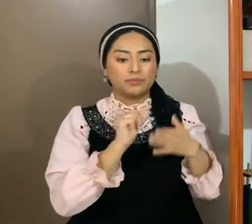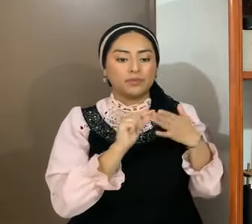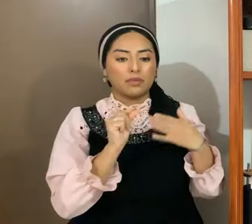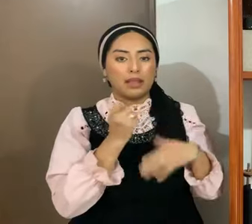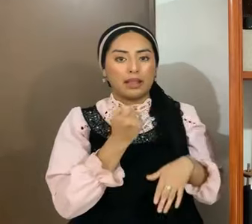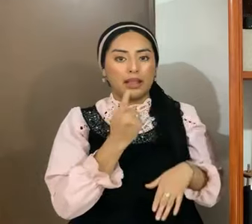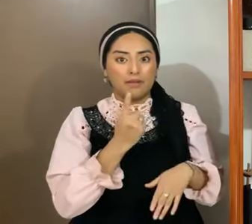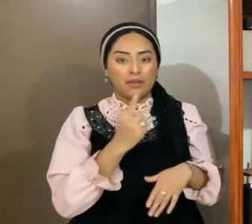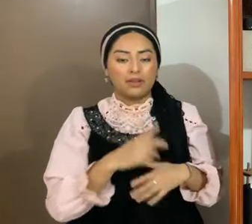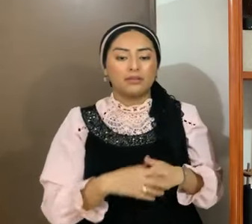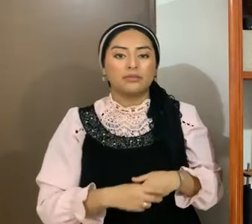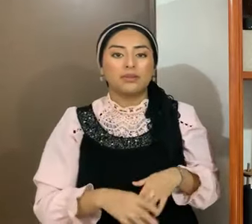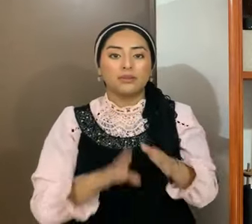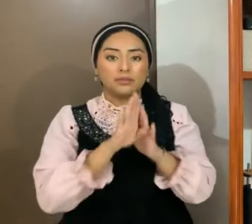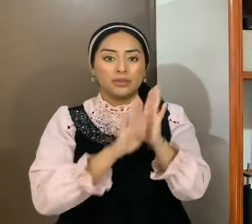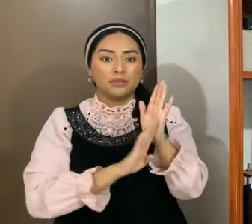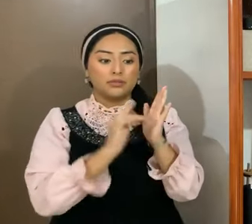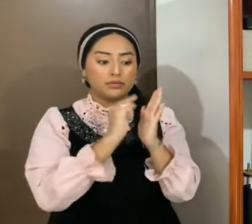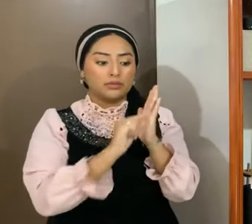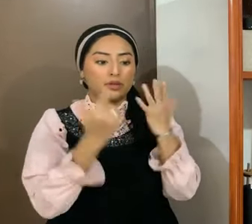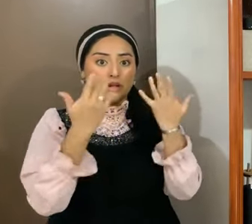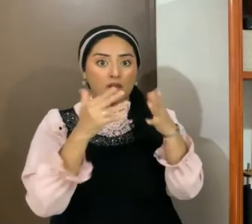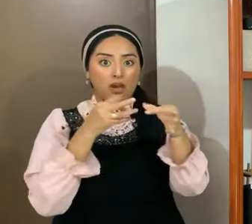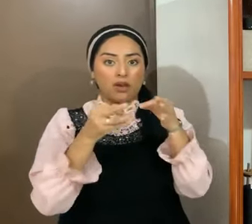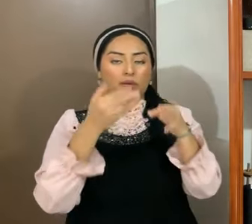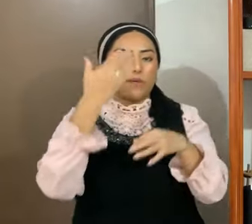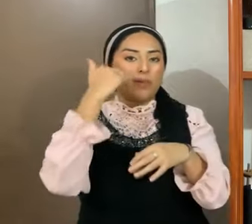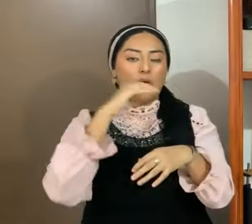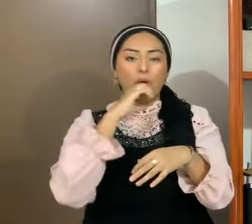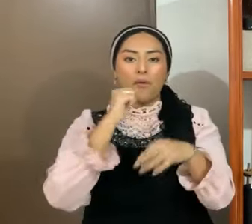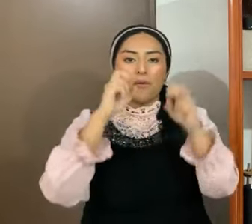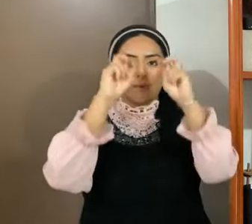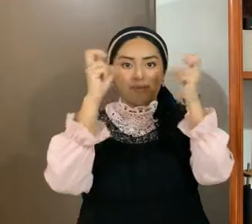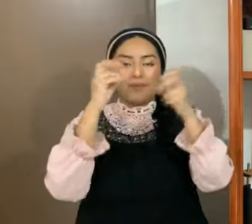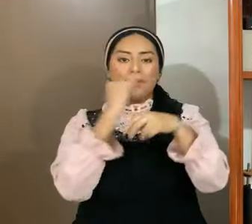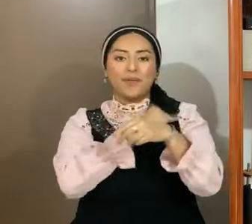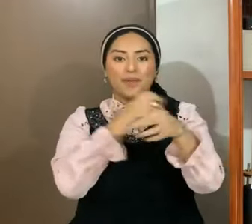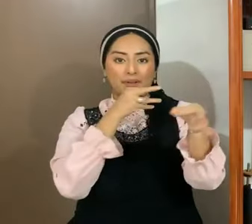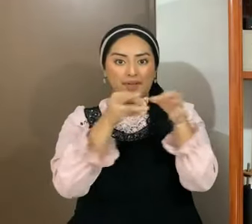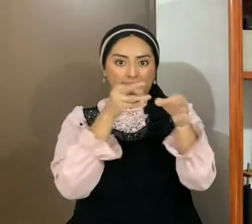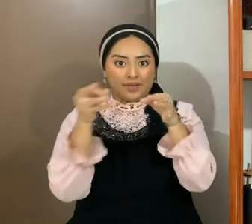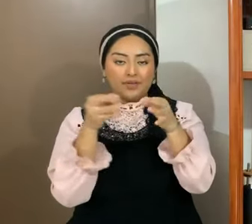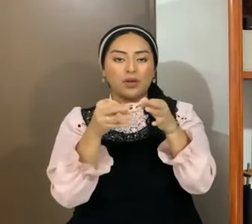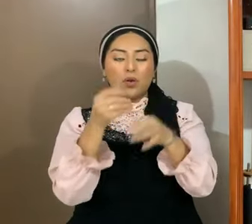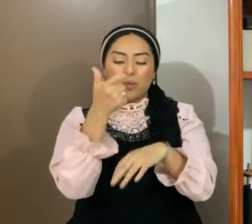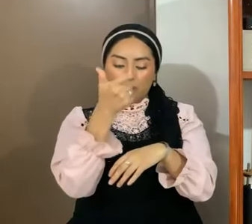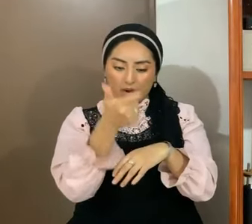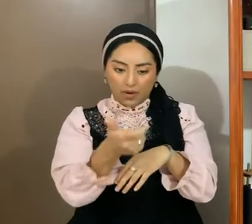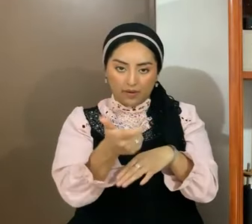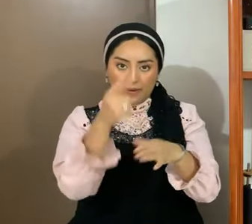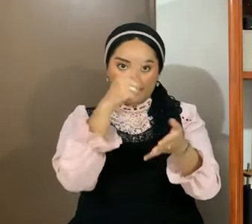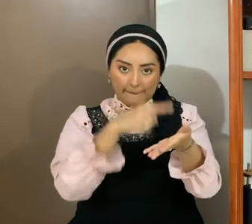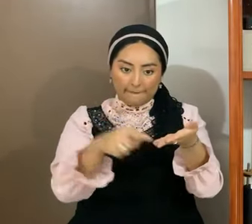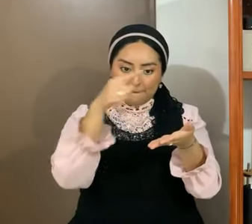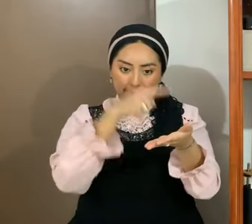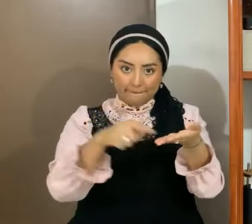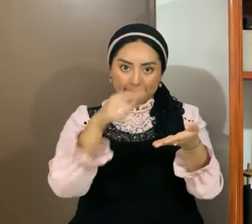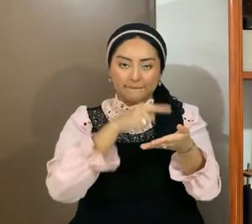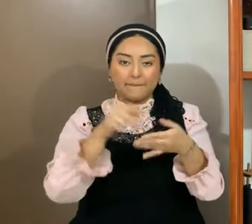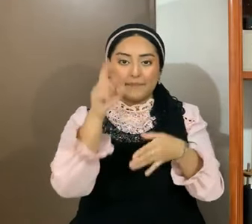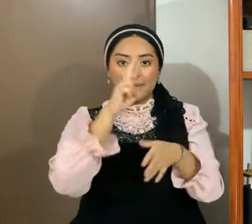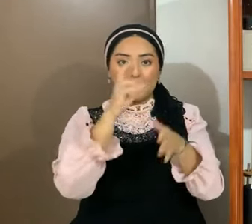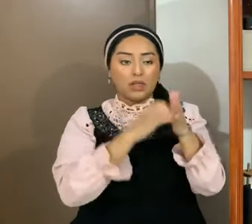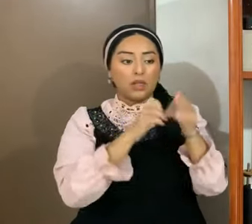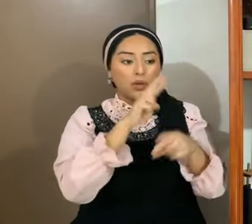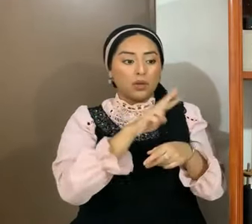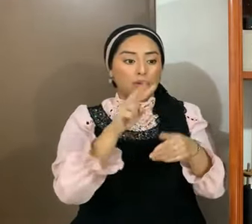22:11. Esta cita ya está explicada en un tema que nos dio nuestro amado Naví en este canal. Revísenla.